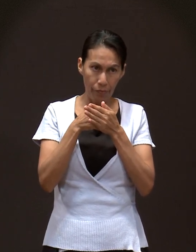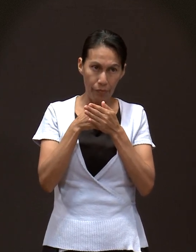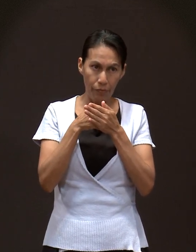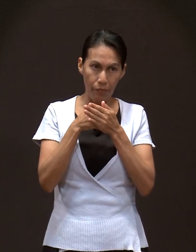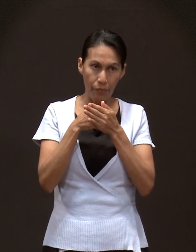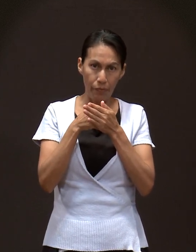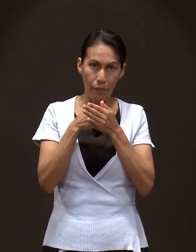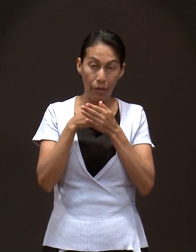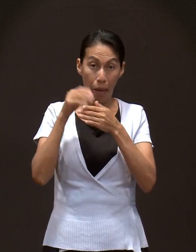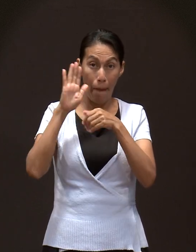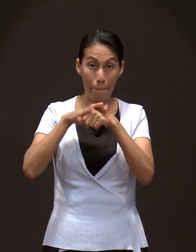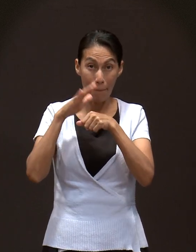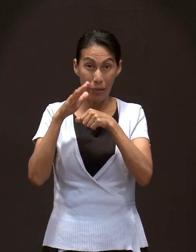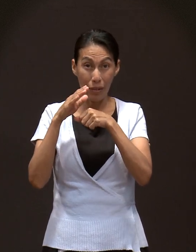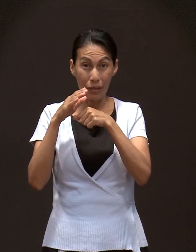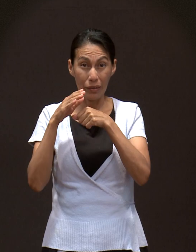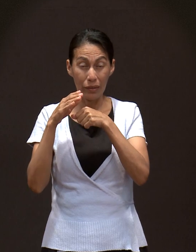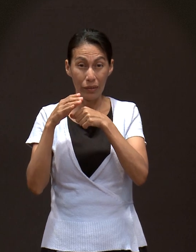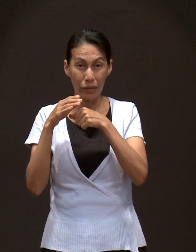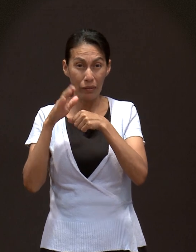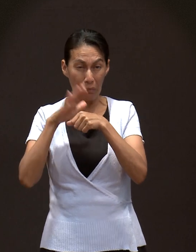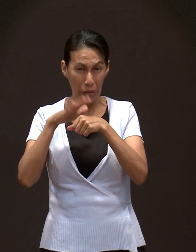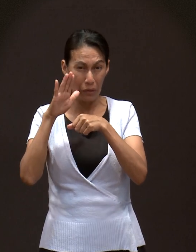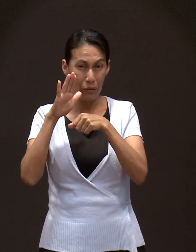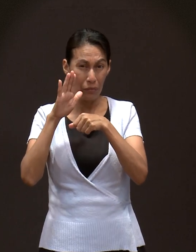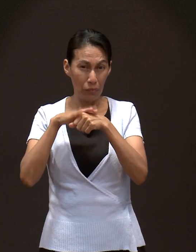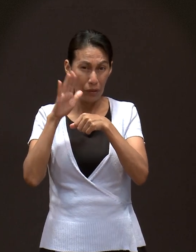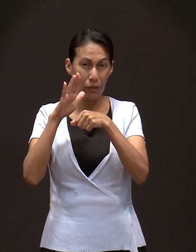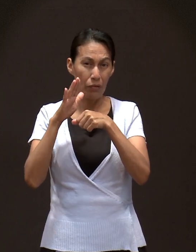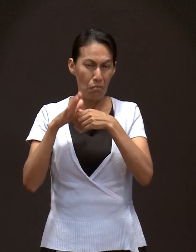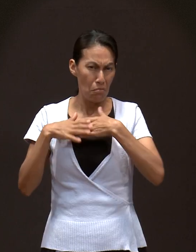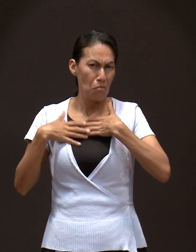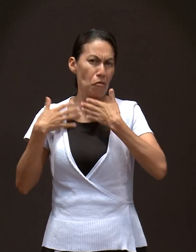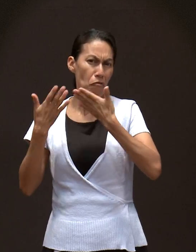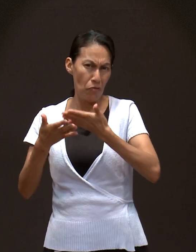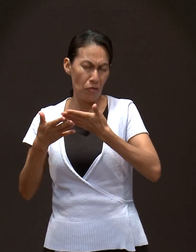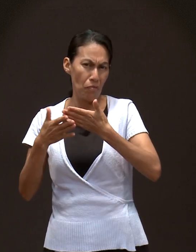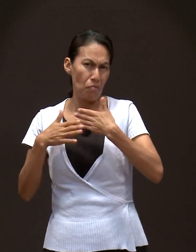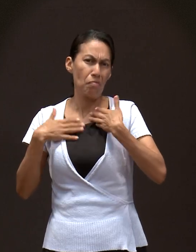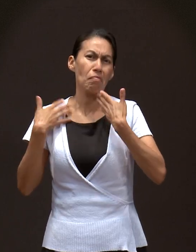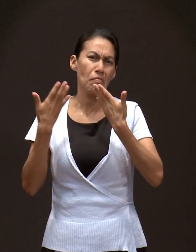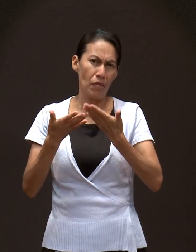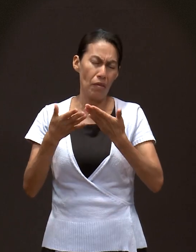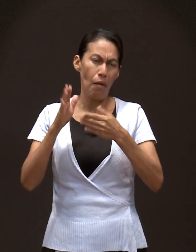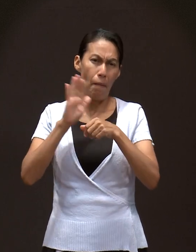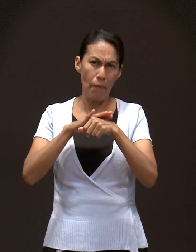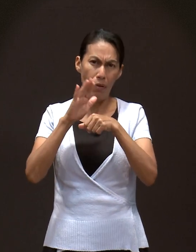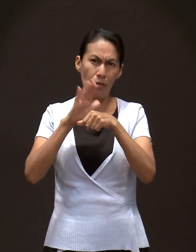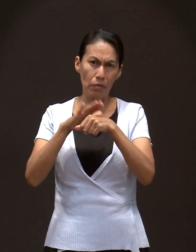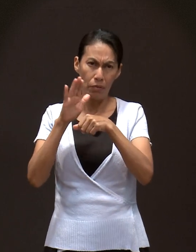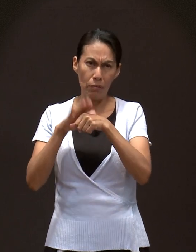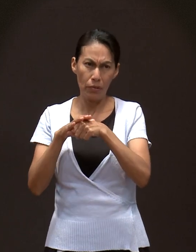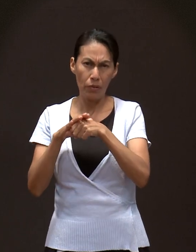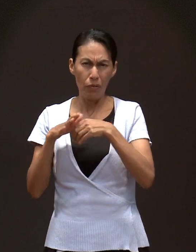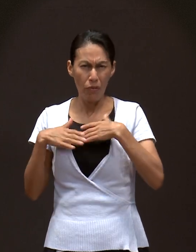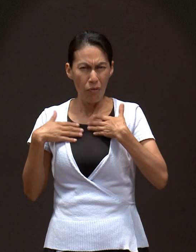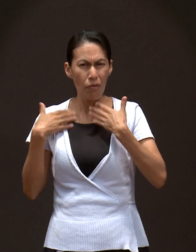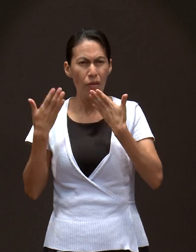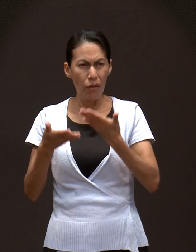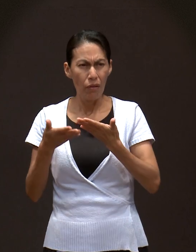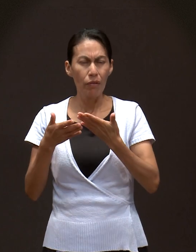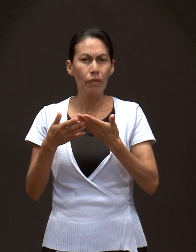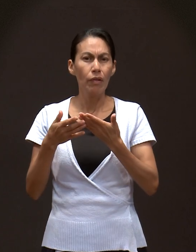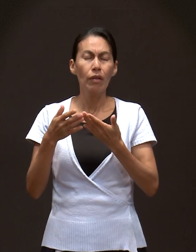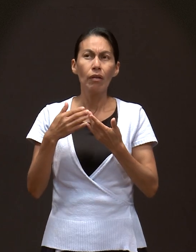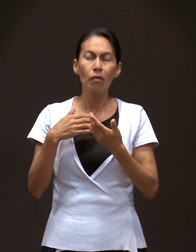sobrecito, pero en cada sobrecito le decía, viene más en camino. Entonces, él lo recibía, pero estaba confiado que venía más en camino, entonces él lo